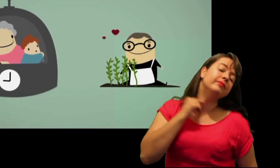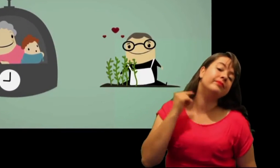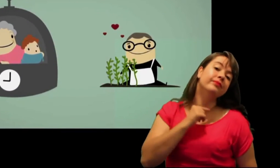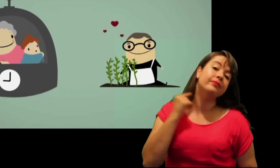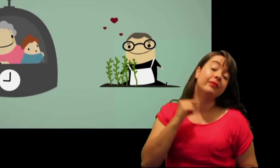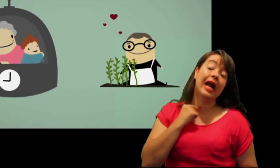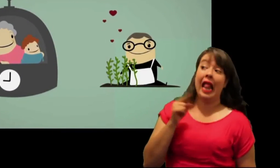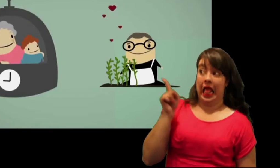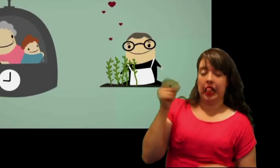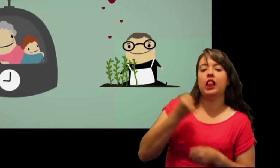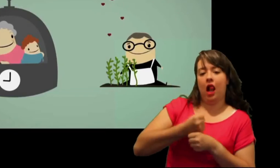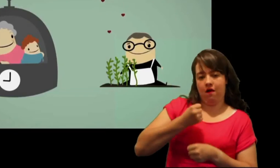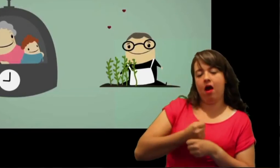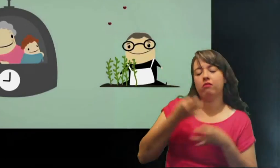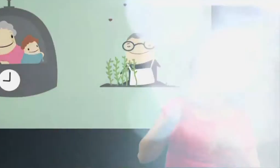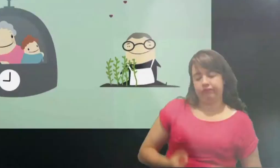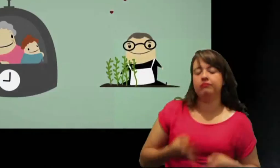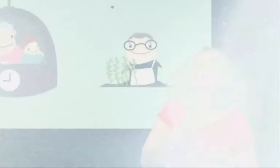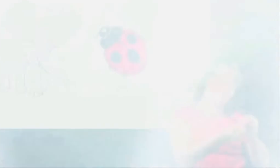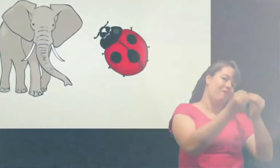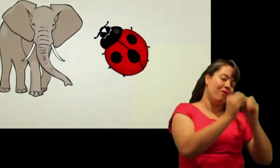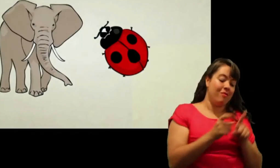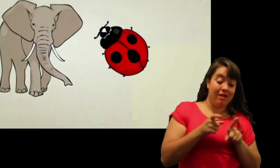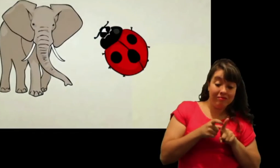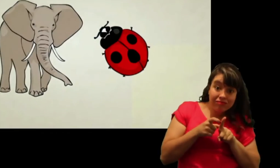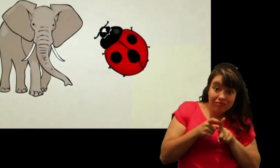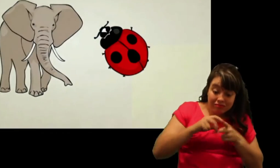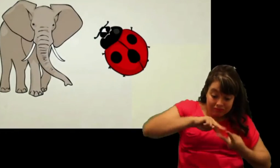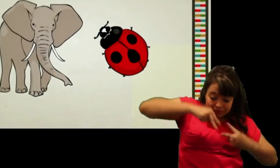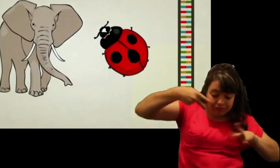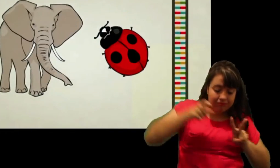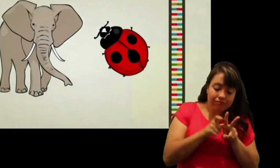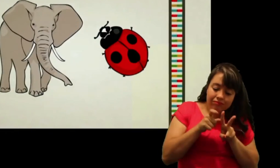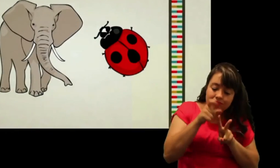para poder hacer un poquito más interesante el proceso de aprendizaje.